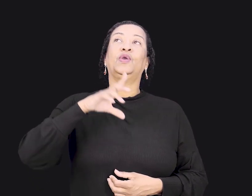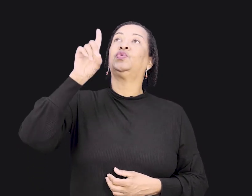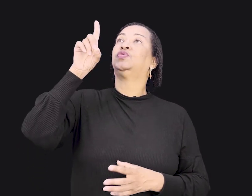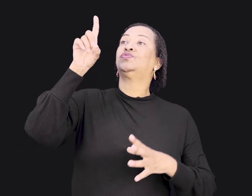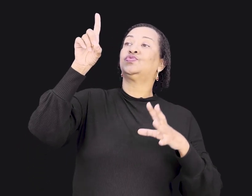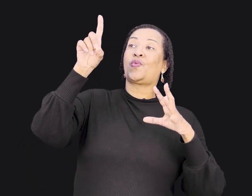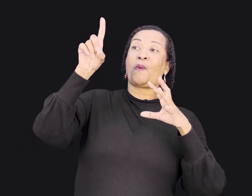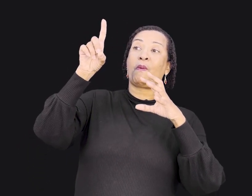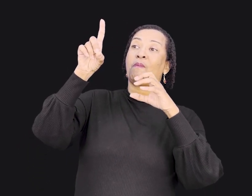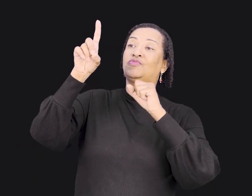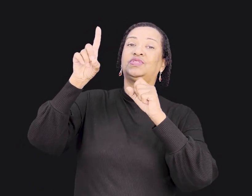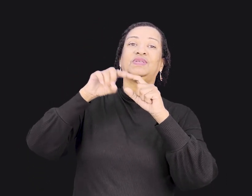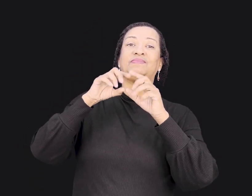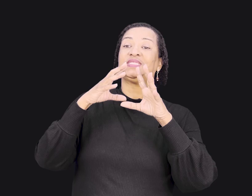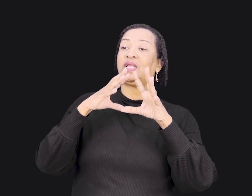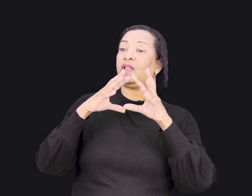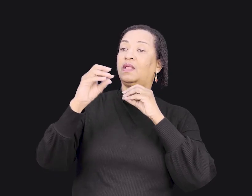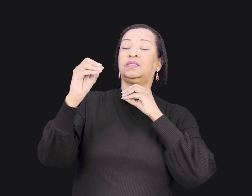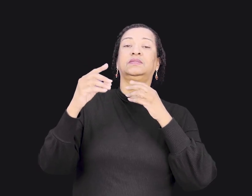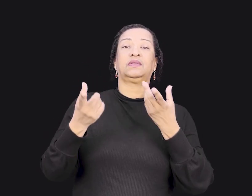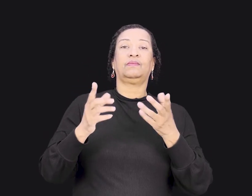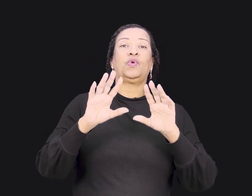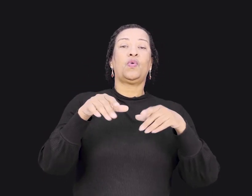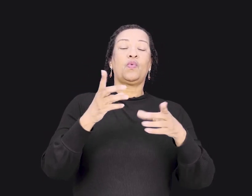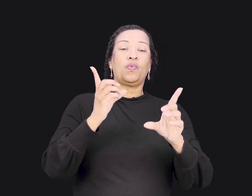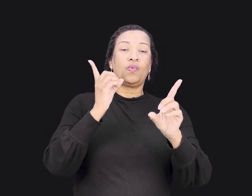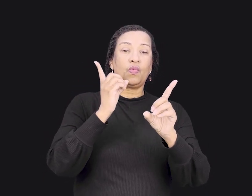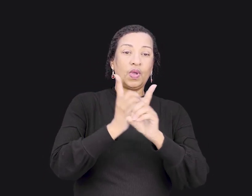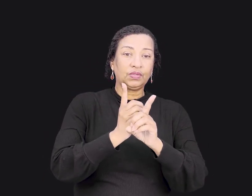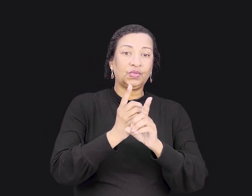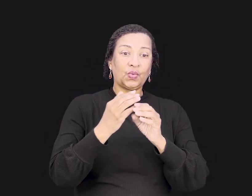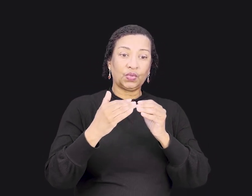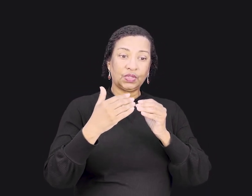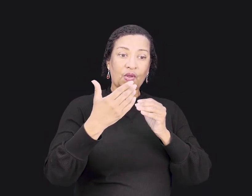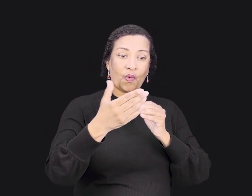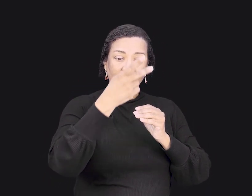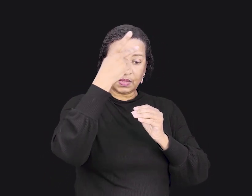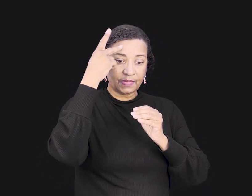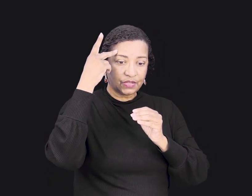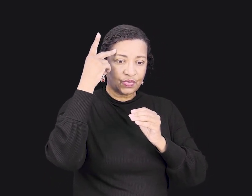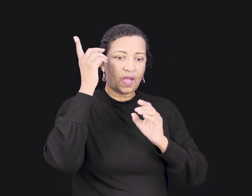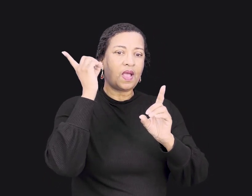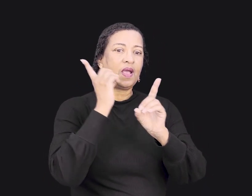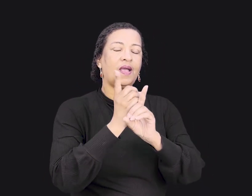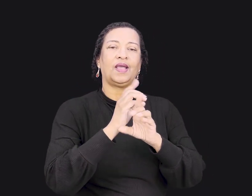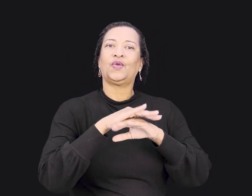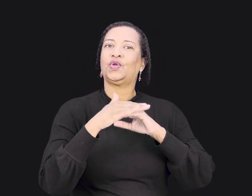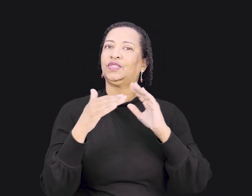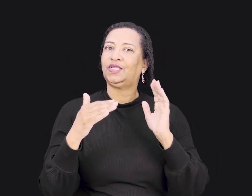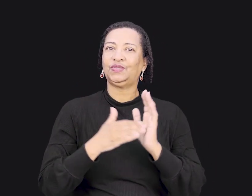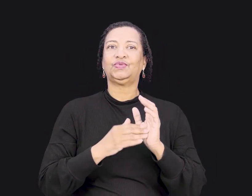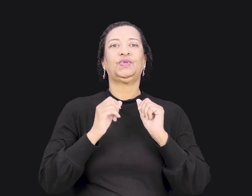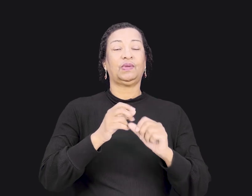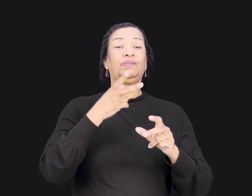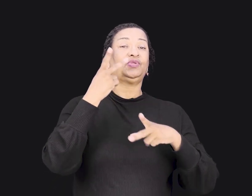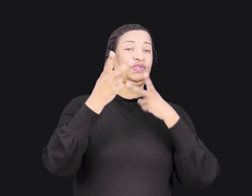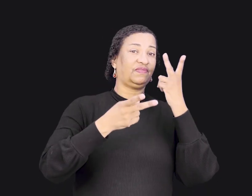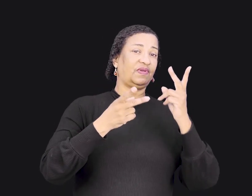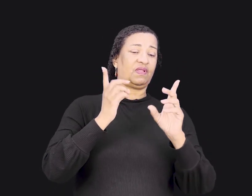mim. Quando encontrei meu próximo, encontrei tudo. Poderia dizer que não encontrei Deus no altar, nem